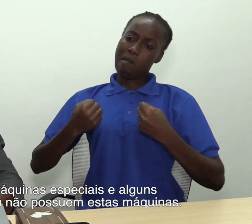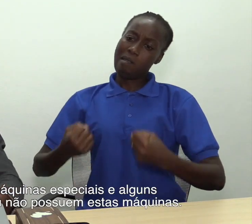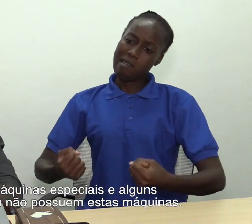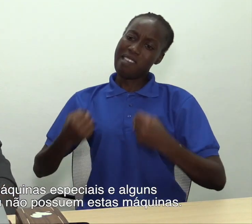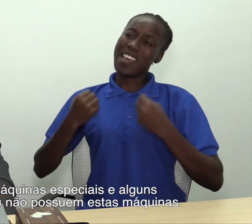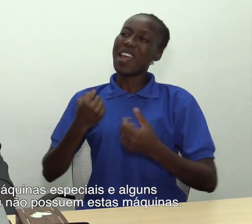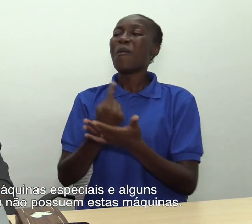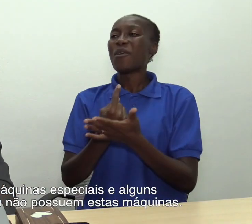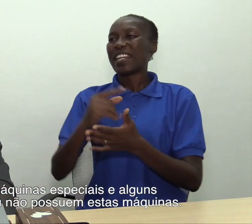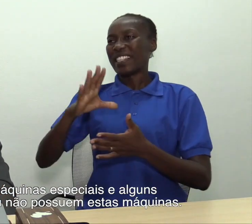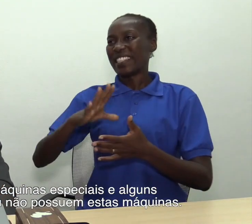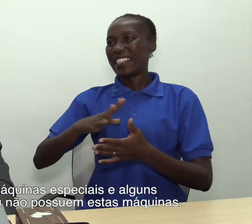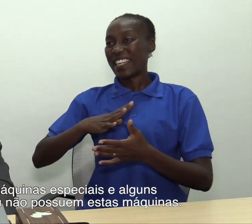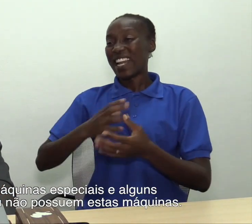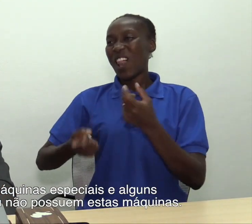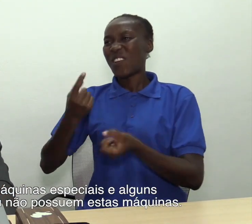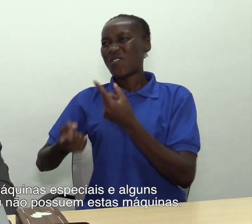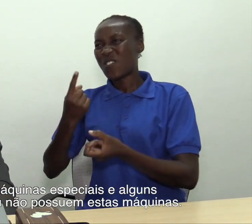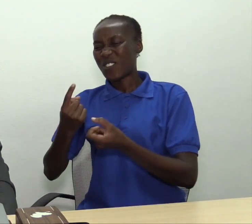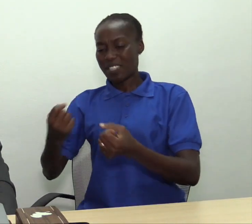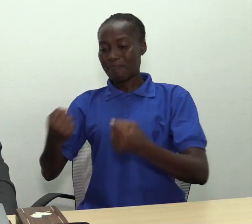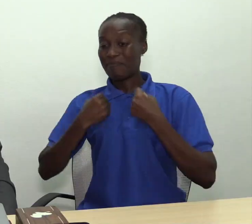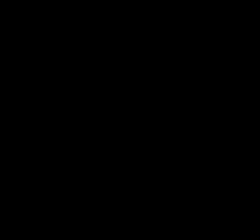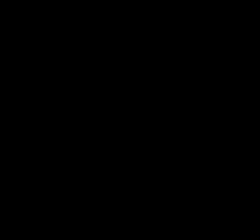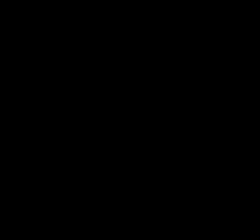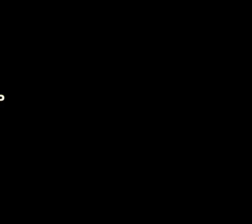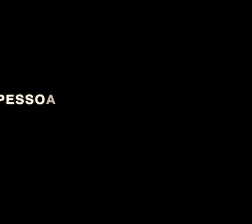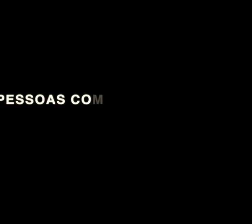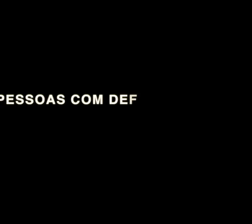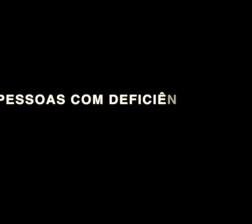máquinas especiais. E alguns ginásios onde estou, não tem essas máquinas.